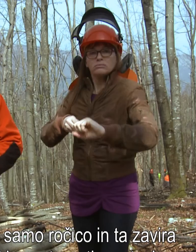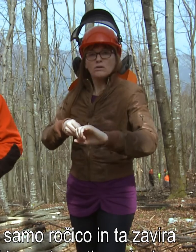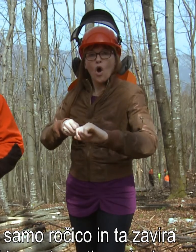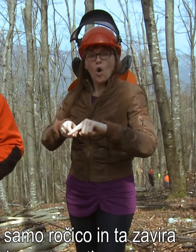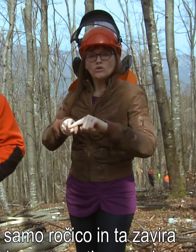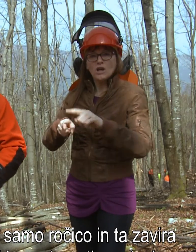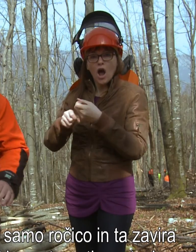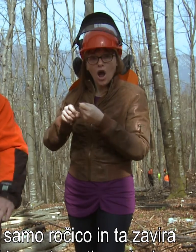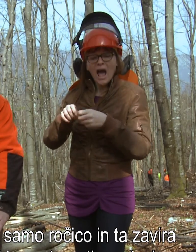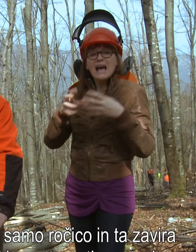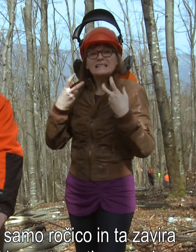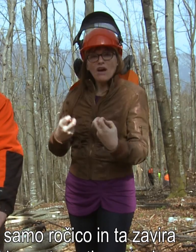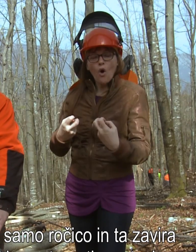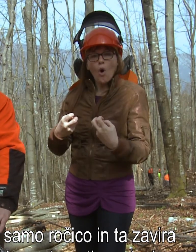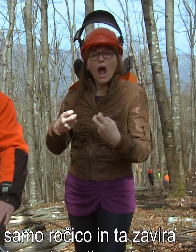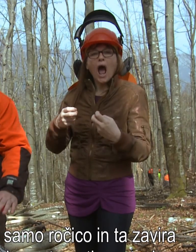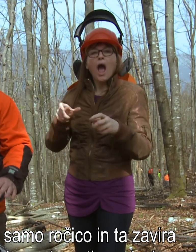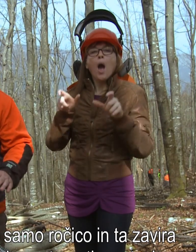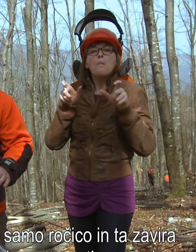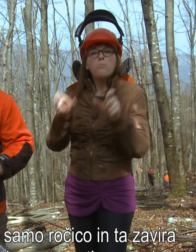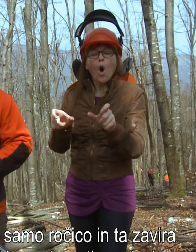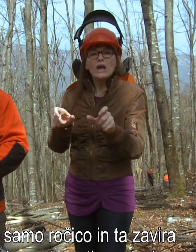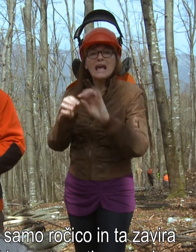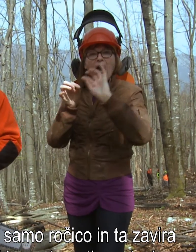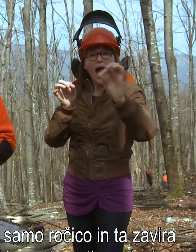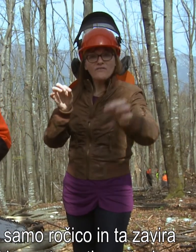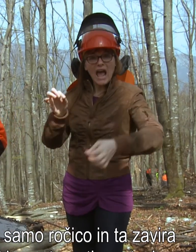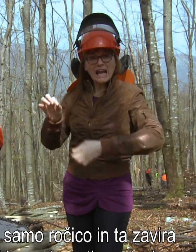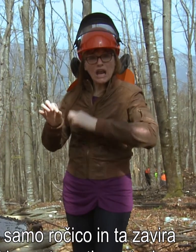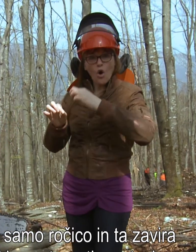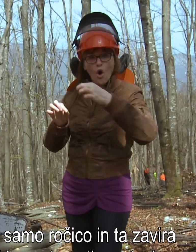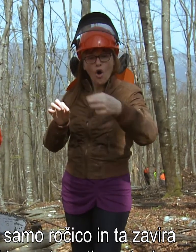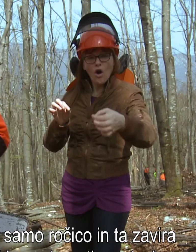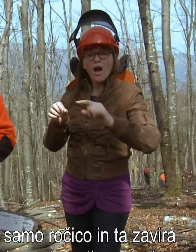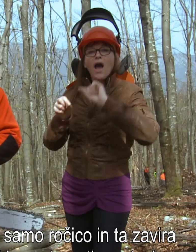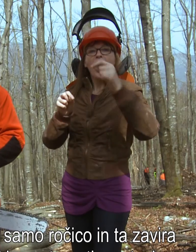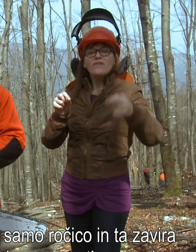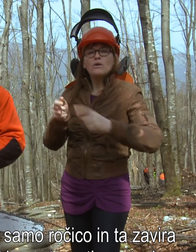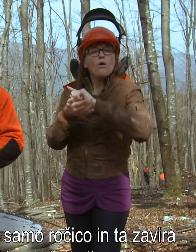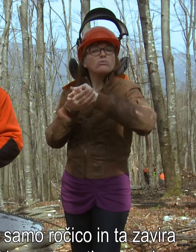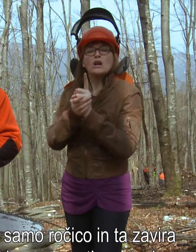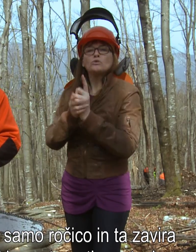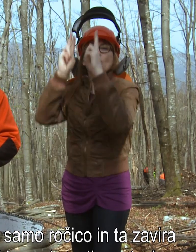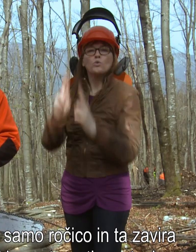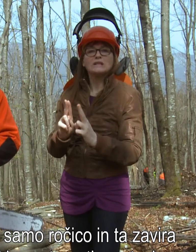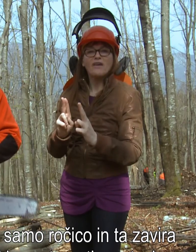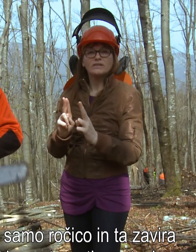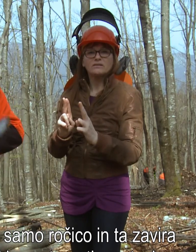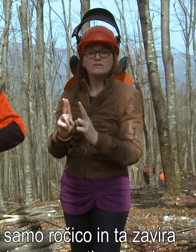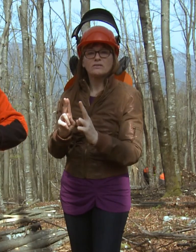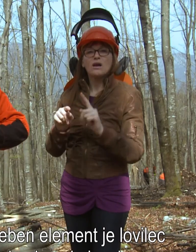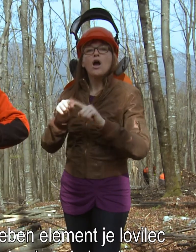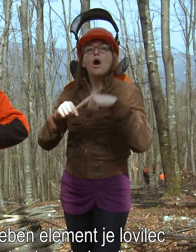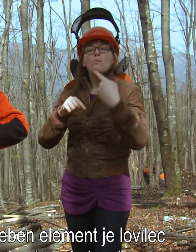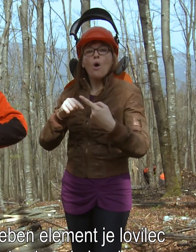ta ročica, ta zavora blokira samo verigo, ne? In veriga se v trenutku ustavi.